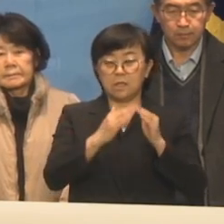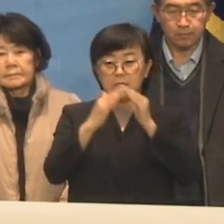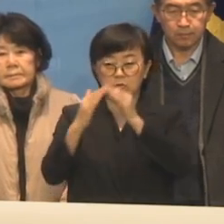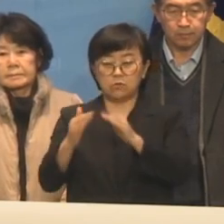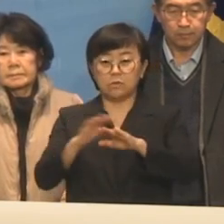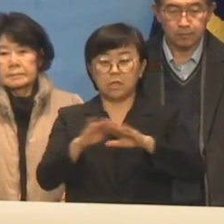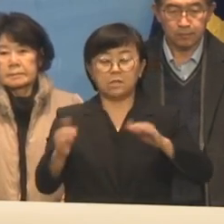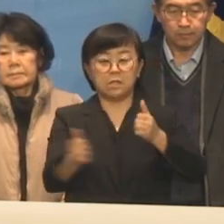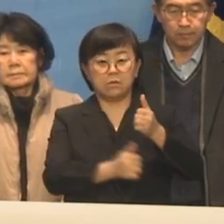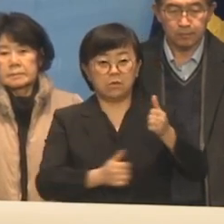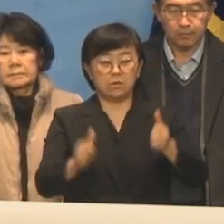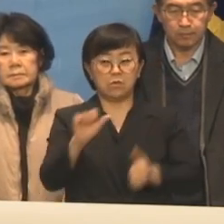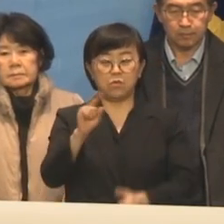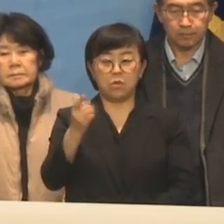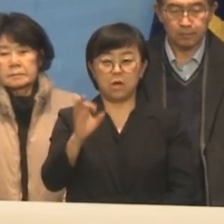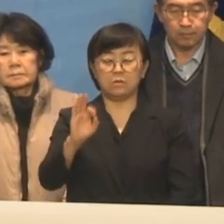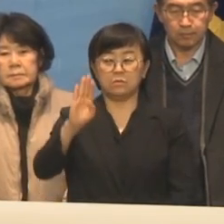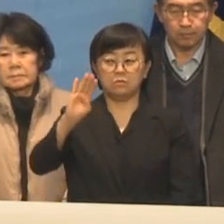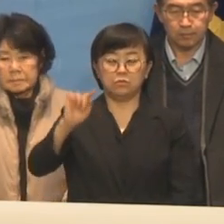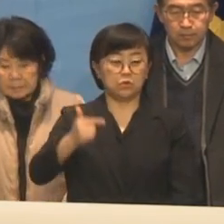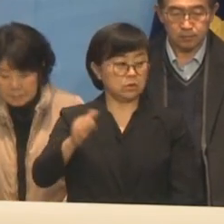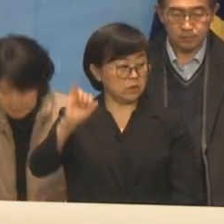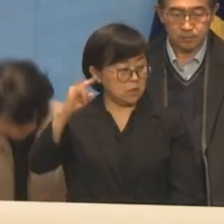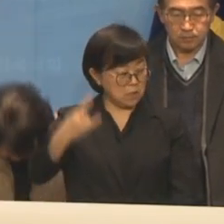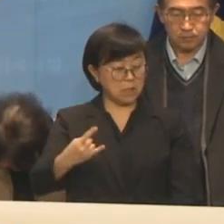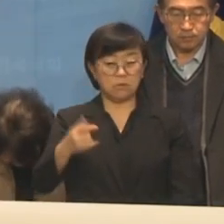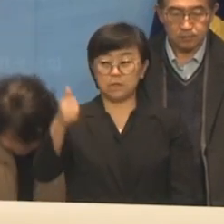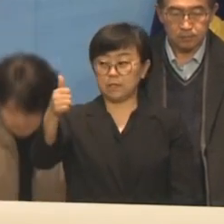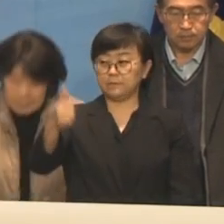이주대책위원회 황분희 회장님 모셨습니다.